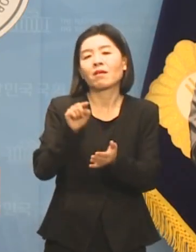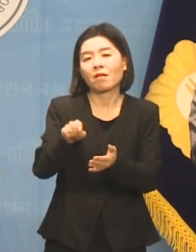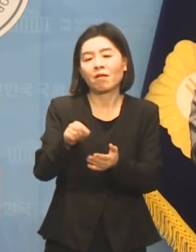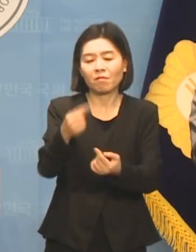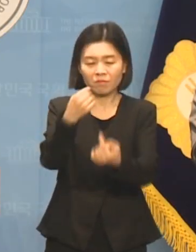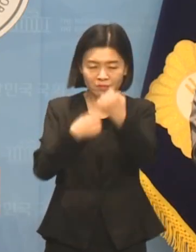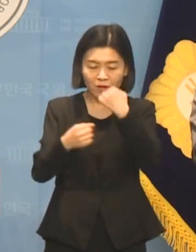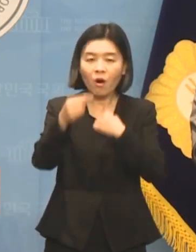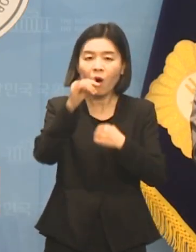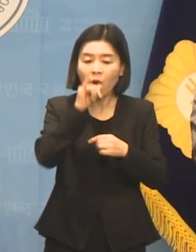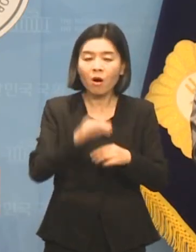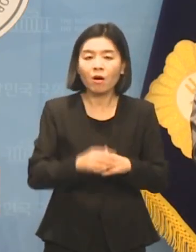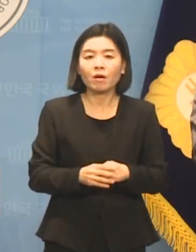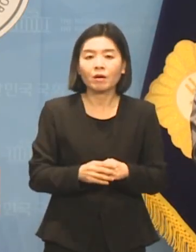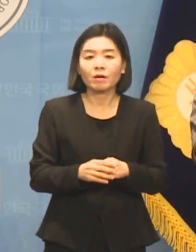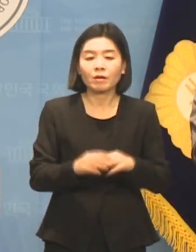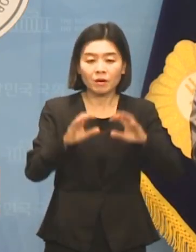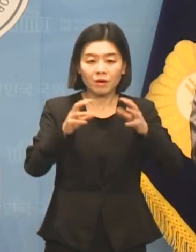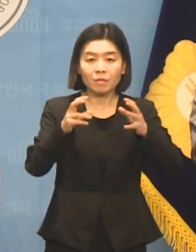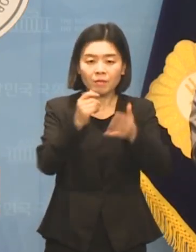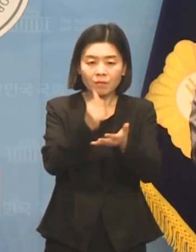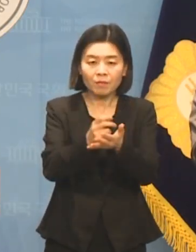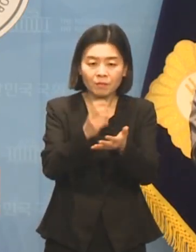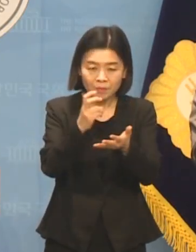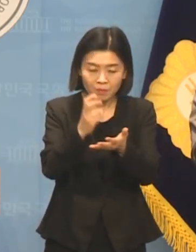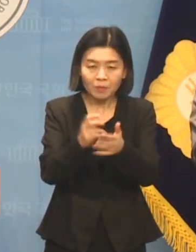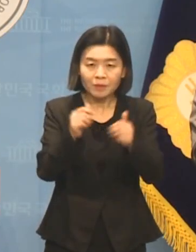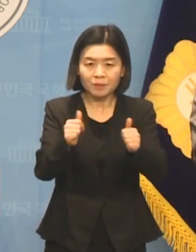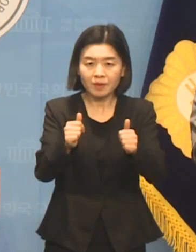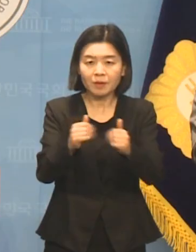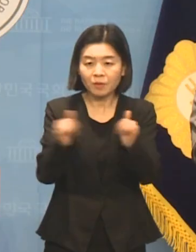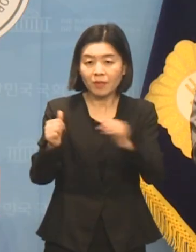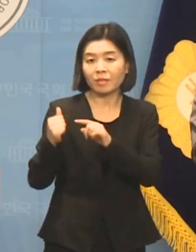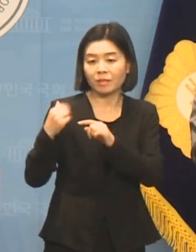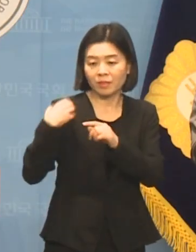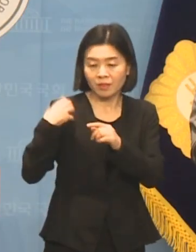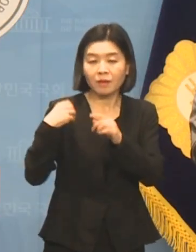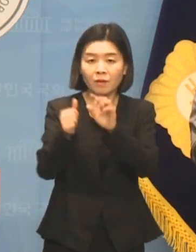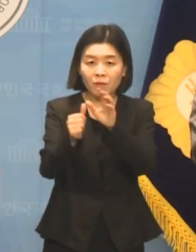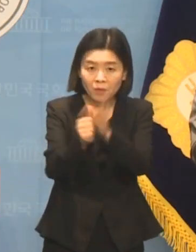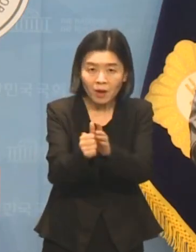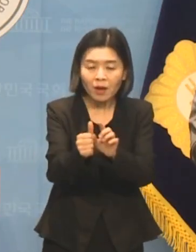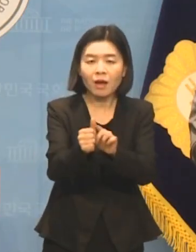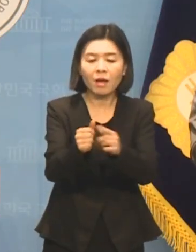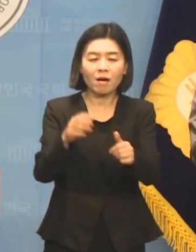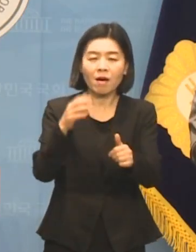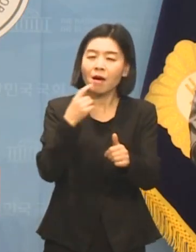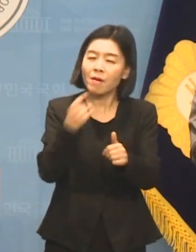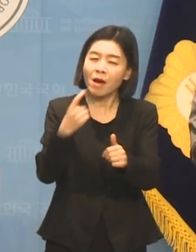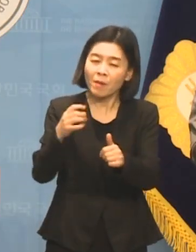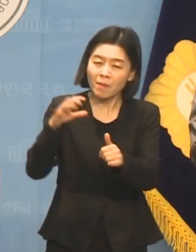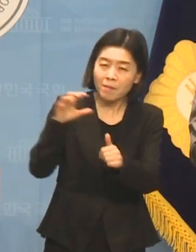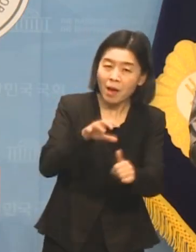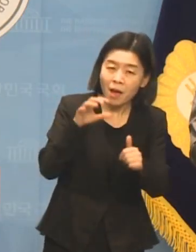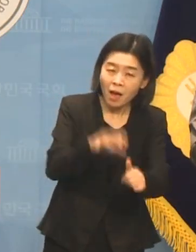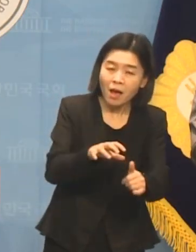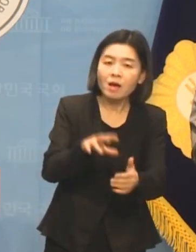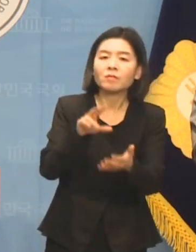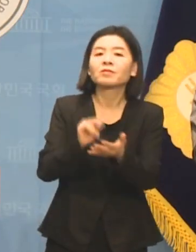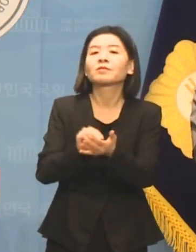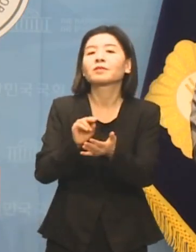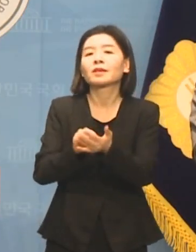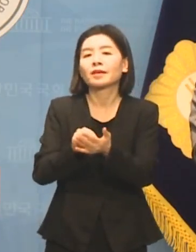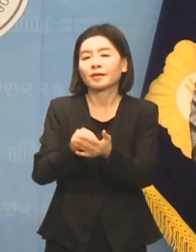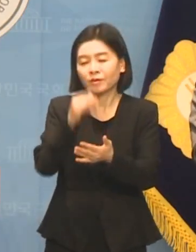있습니다. 헌법재판관에 대한 협박과 비방은 헌정질서를 부정하는 심각한 범죄 행위입니다.